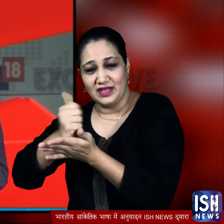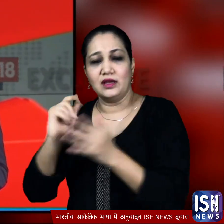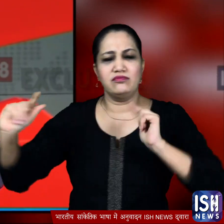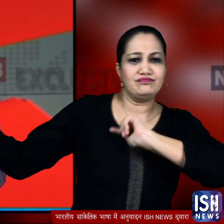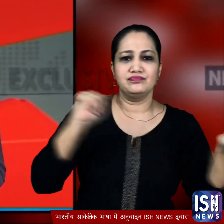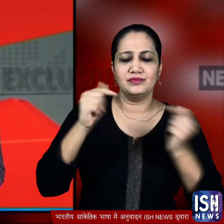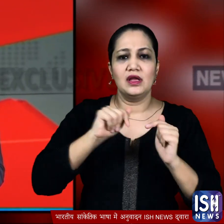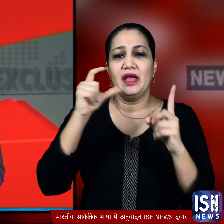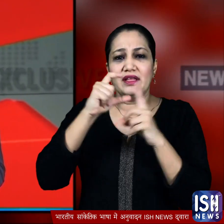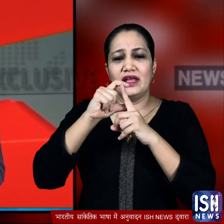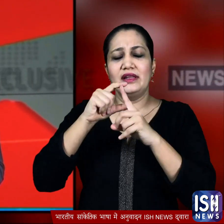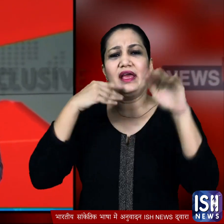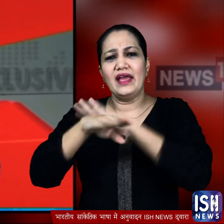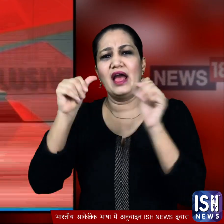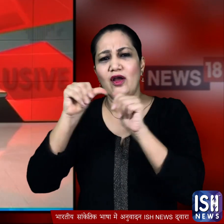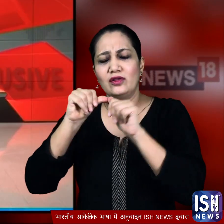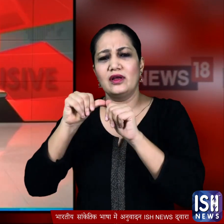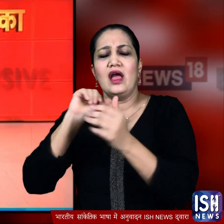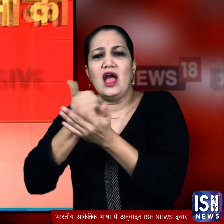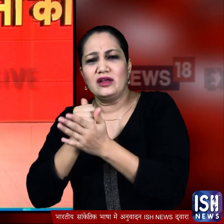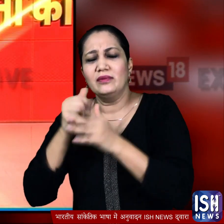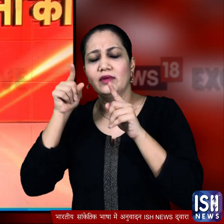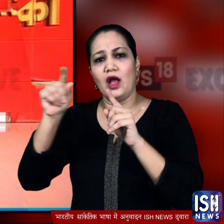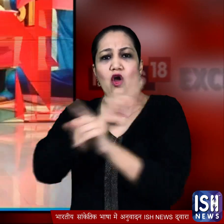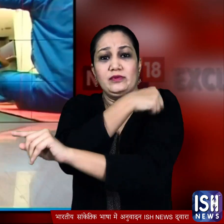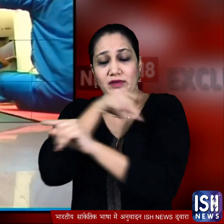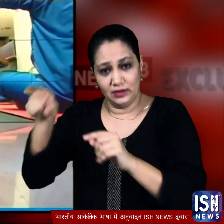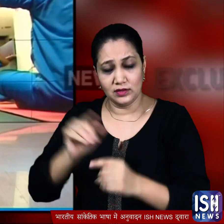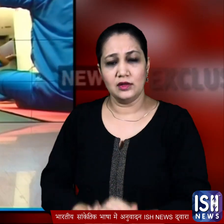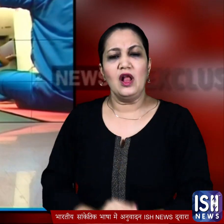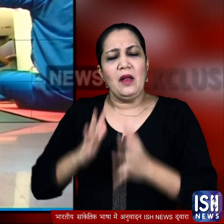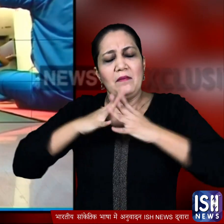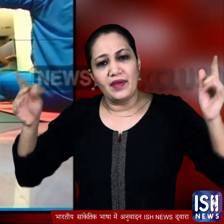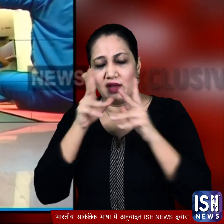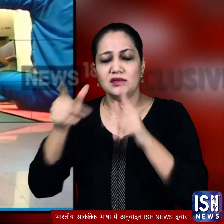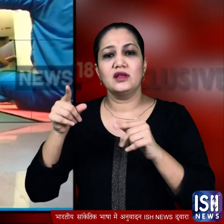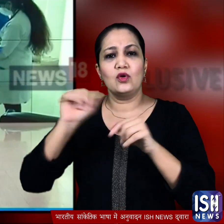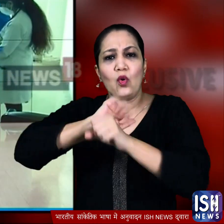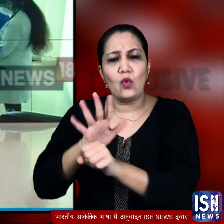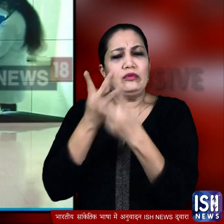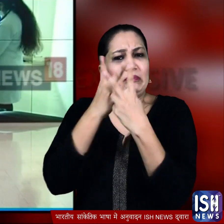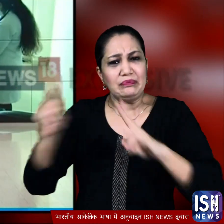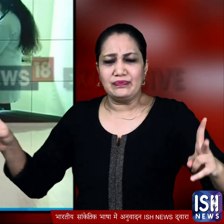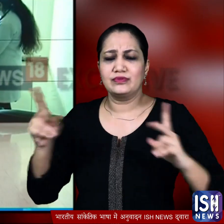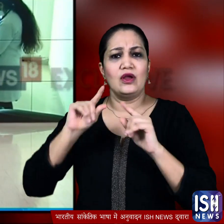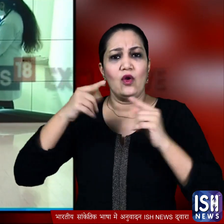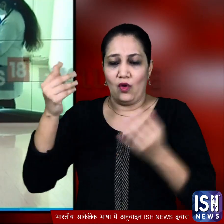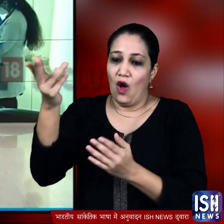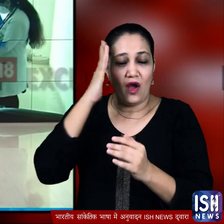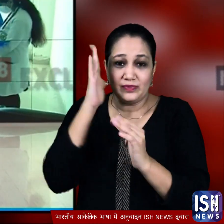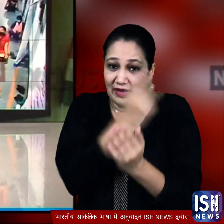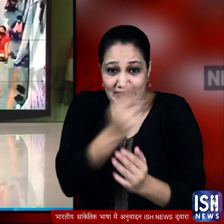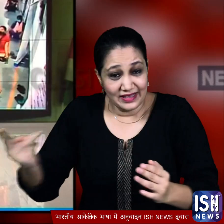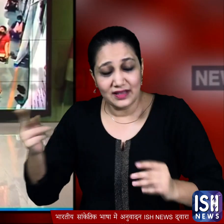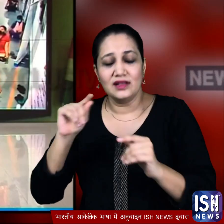बहस के बीच दिल्ली के अखिल भारतीय आयुर्वेद संस्थान ने एक बड़ा दावा किया। इस संस्थान के मुताबिक यहां कोरोना के जितने भी मरीजों को भर्ती